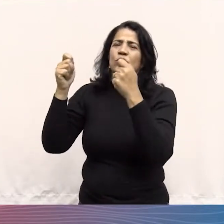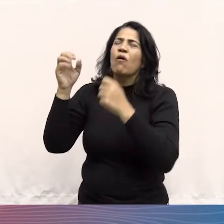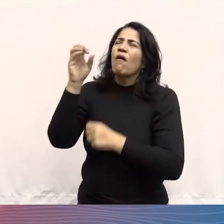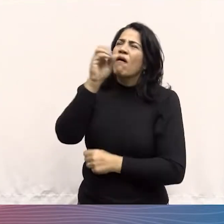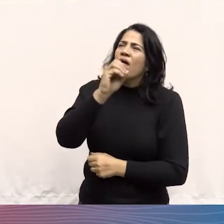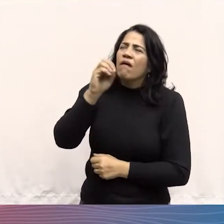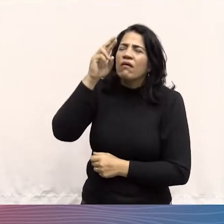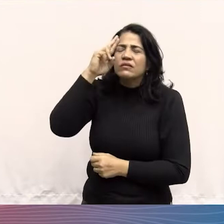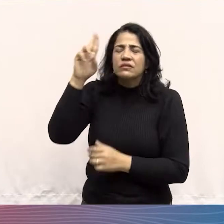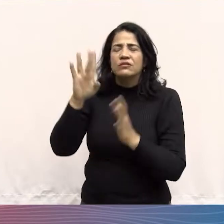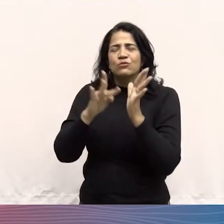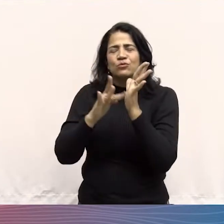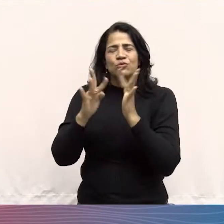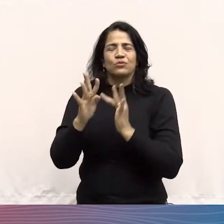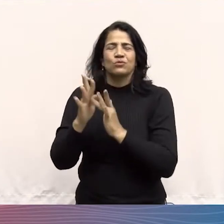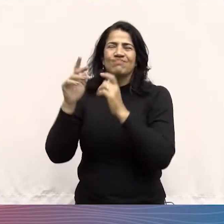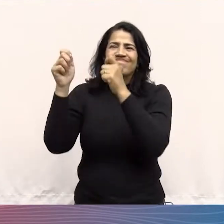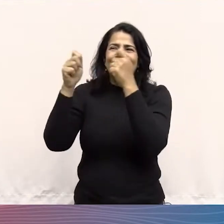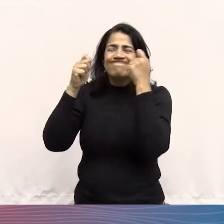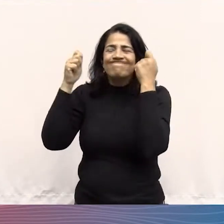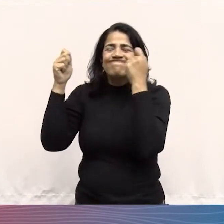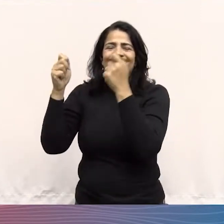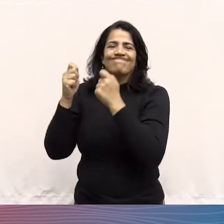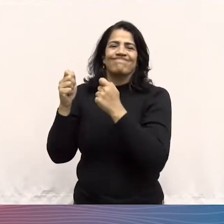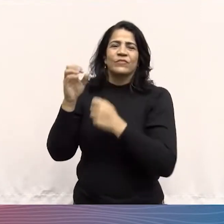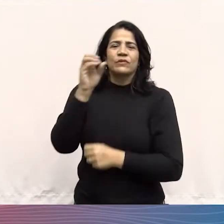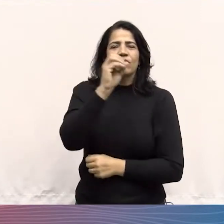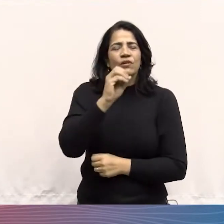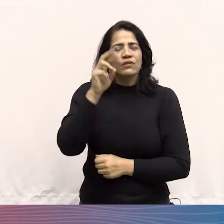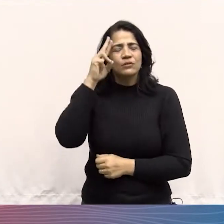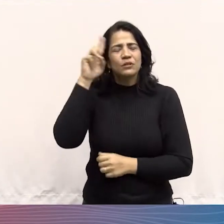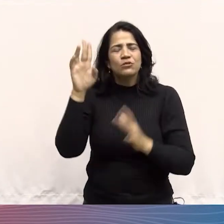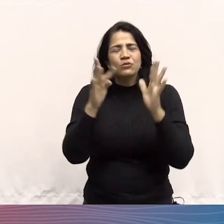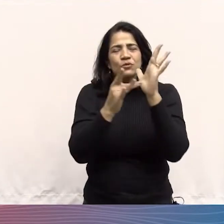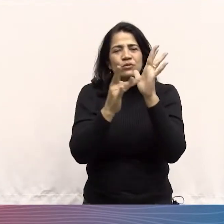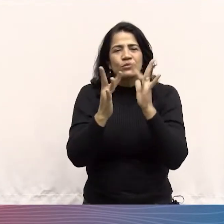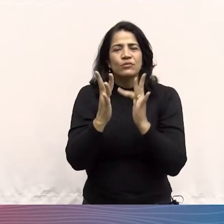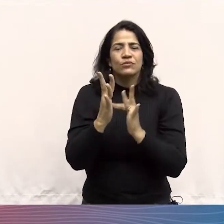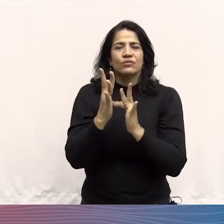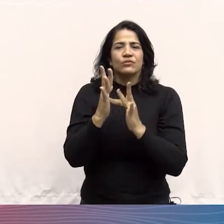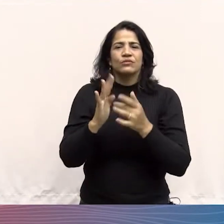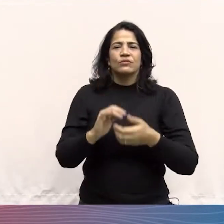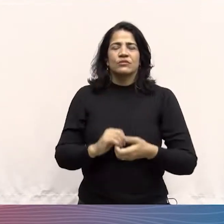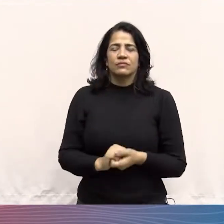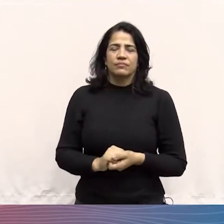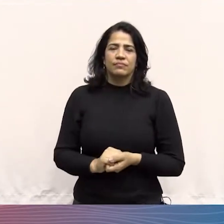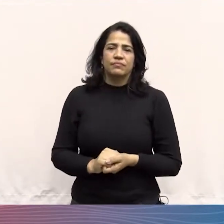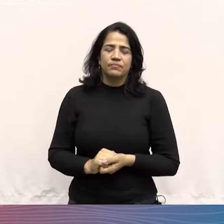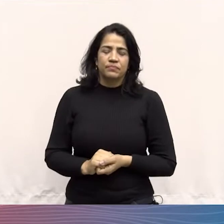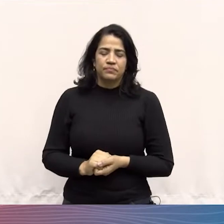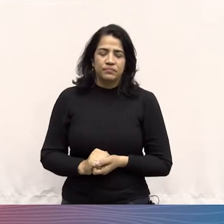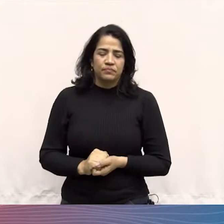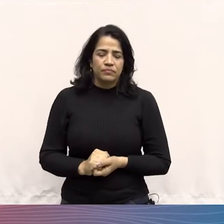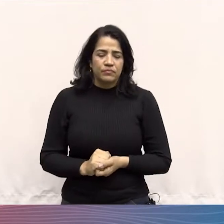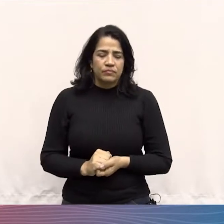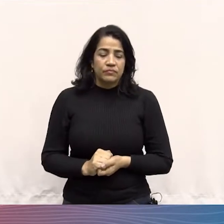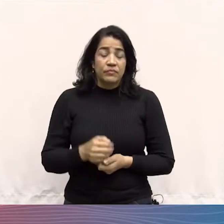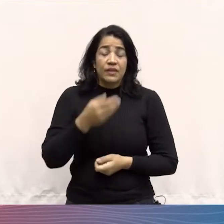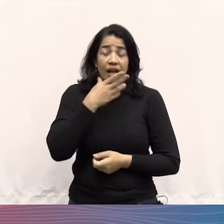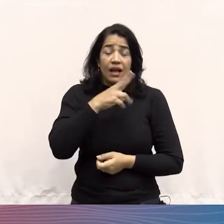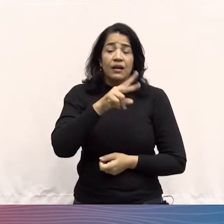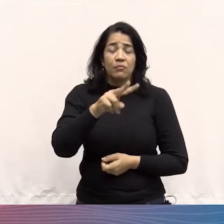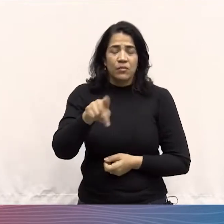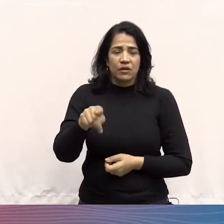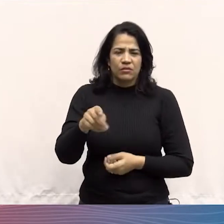Senhor Jesus! Oh, Senhor Jesus! Aí, irmãos, vocês sabem